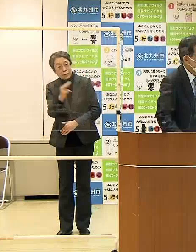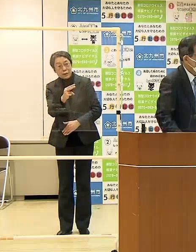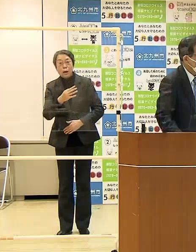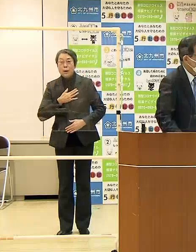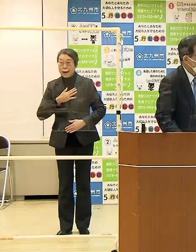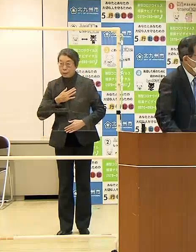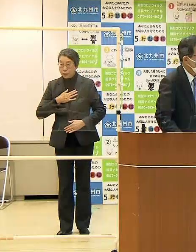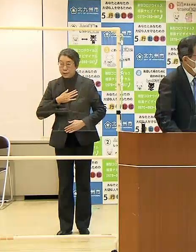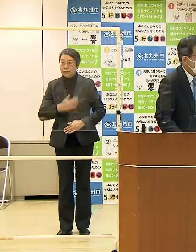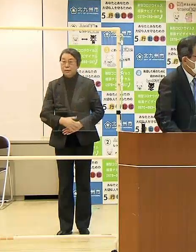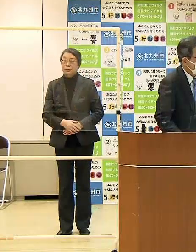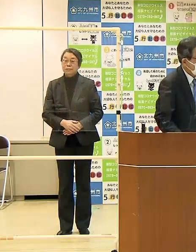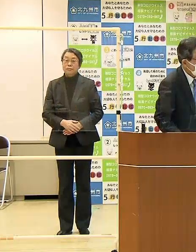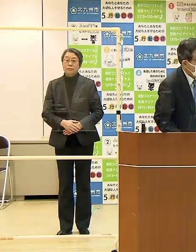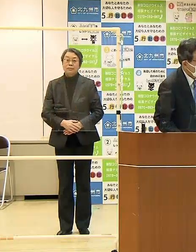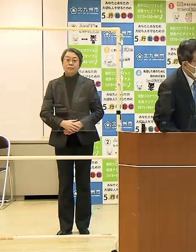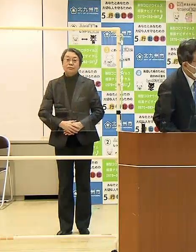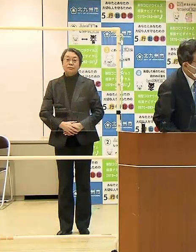に